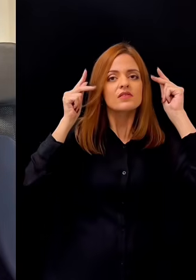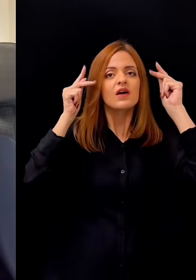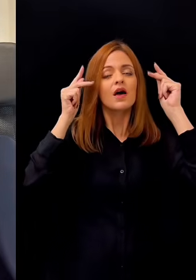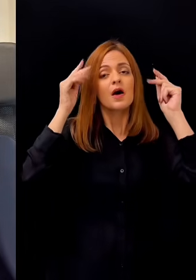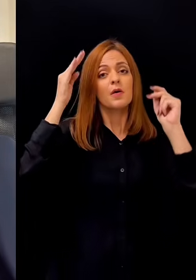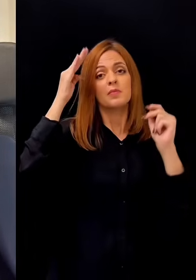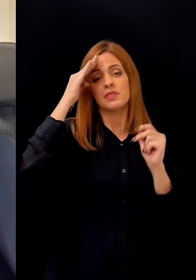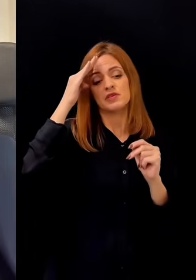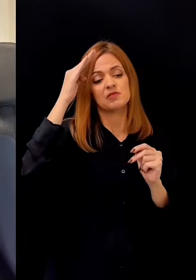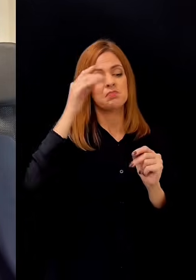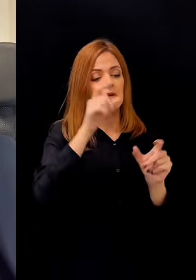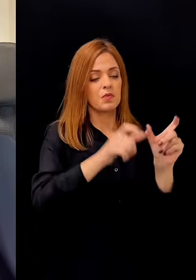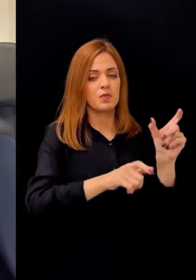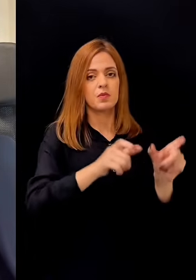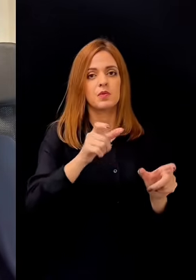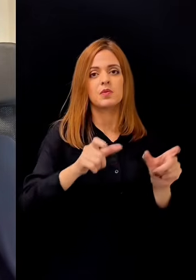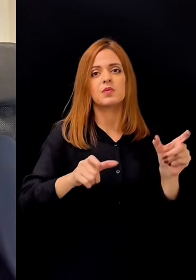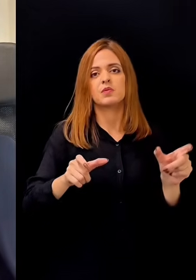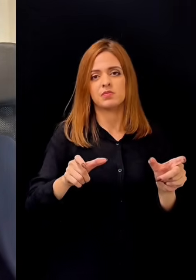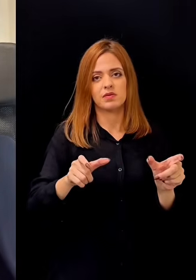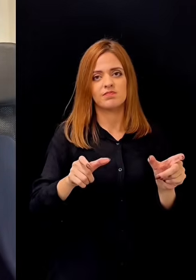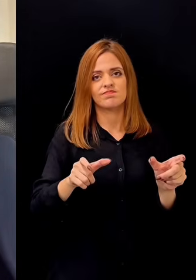principais